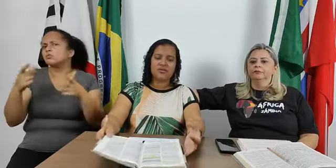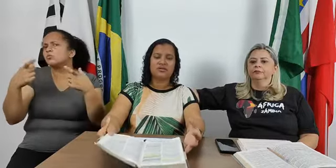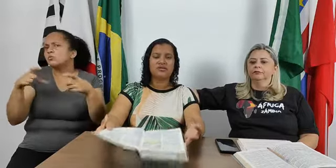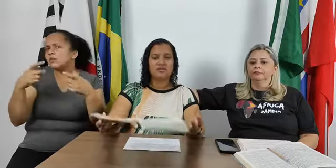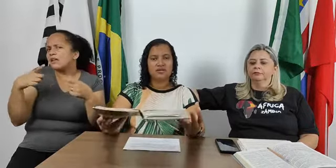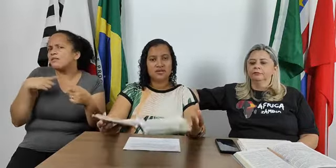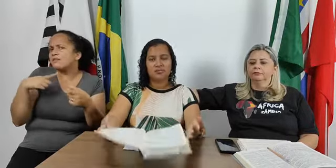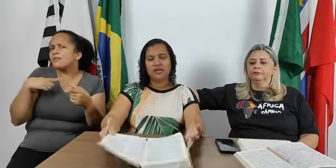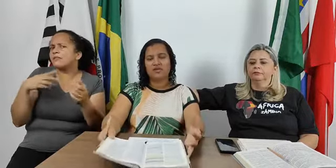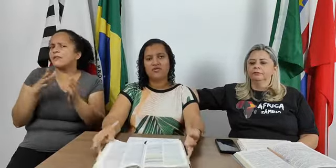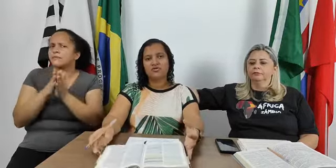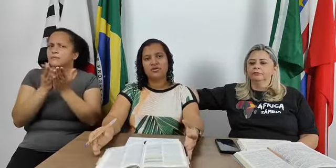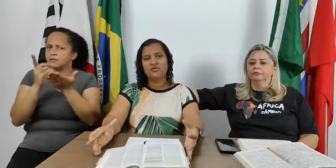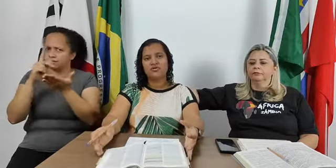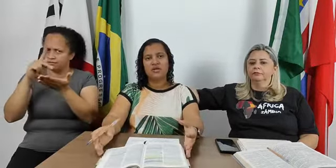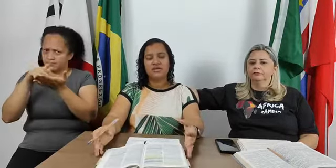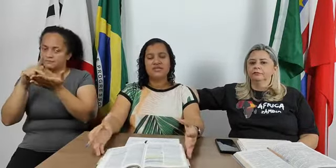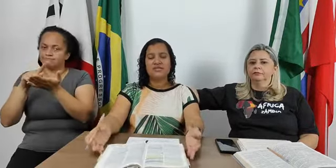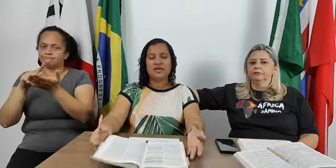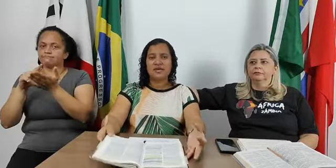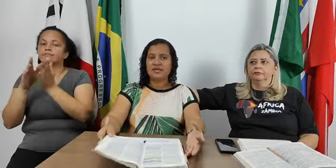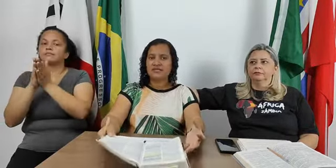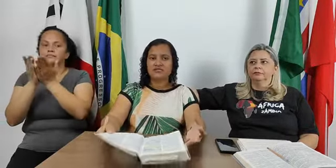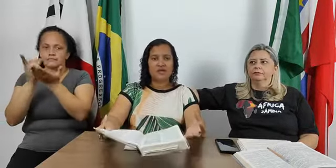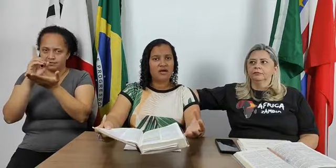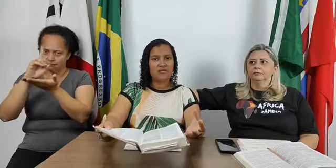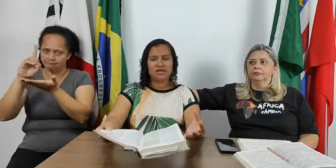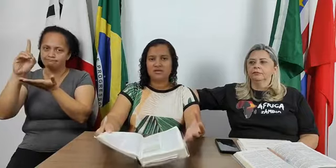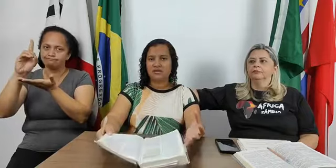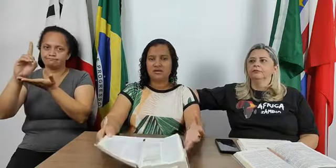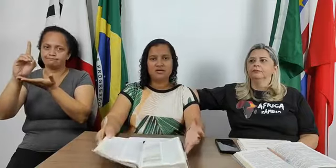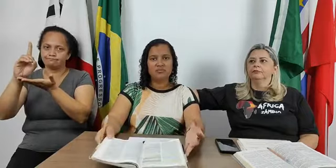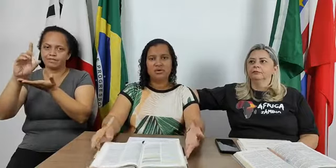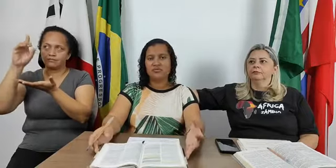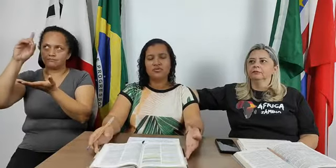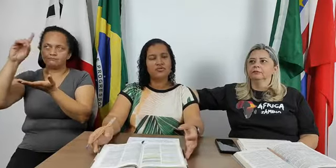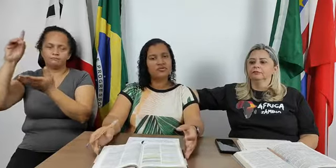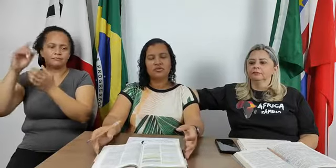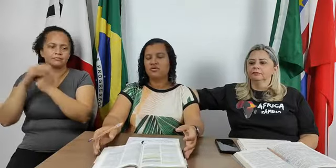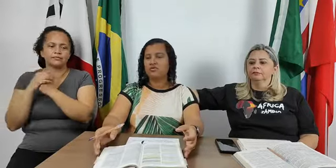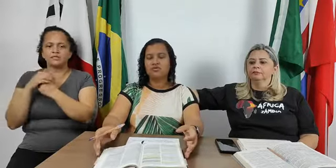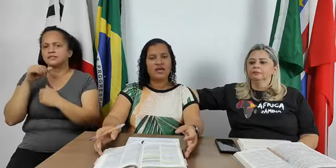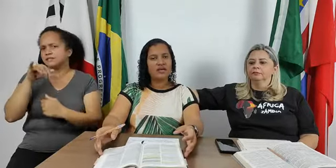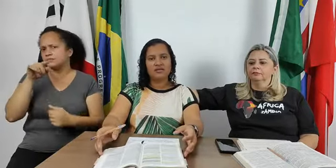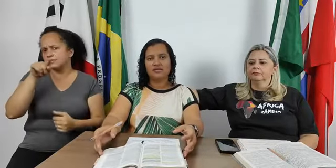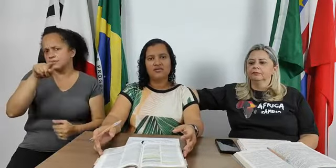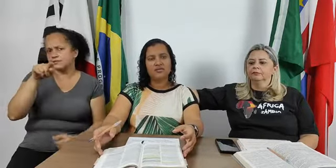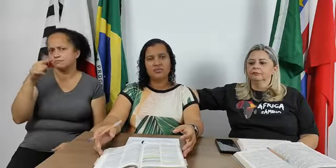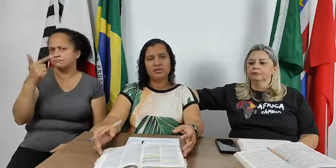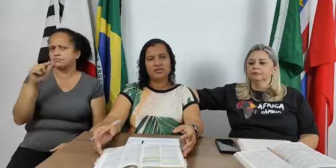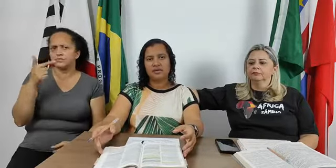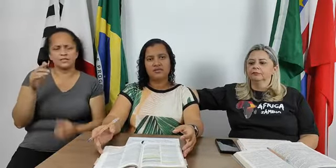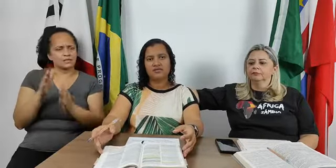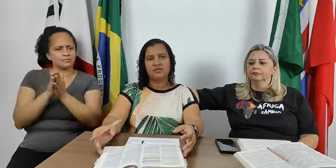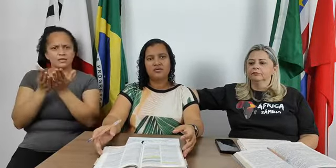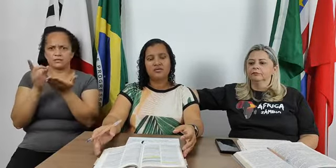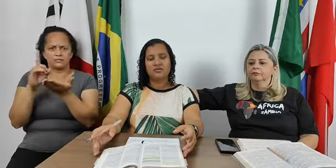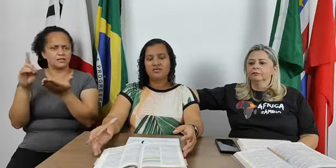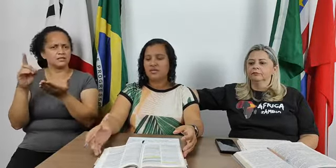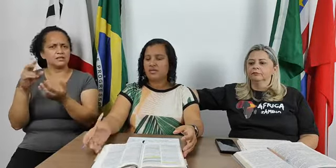verdadeiras doutrinas? Na palavra de Deus. Sem essa ferramenta aqui, irmãos, você não consegue ir para a